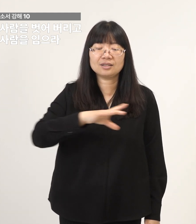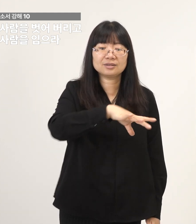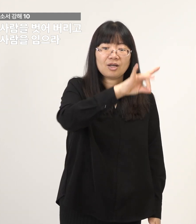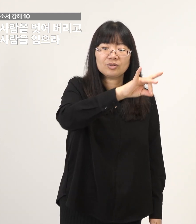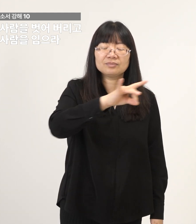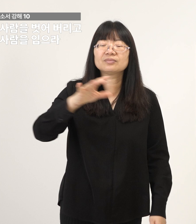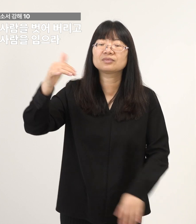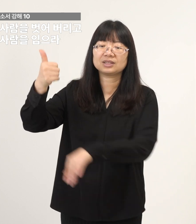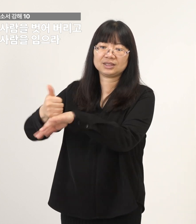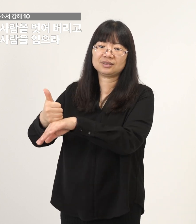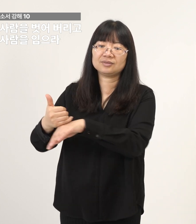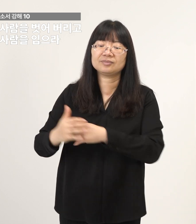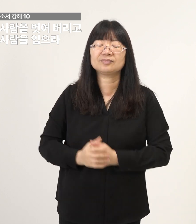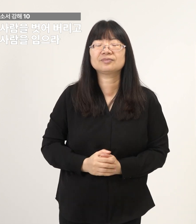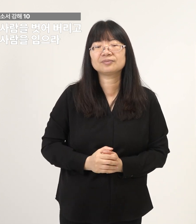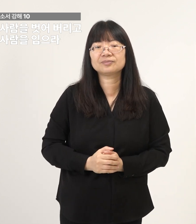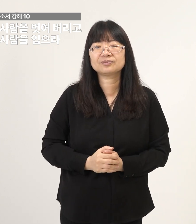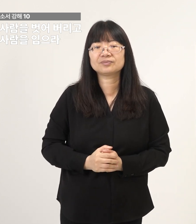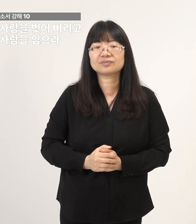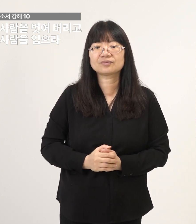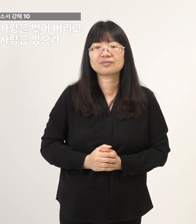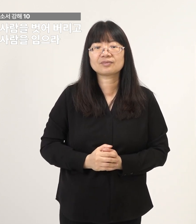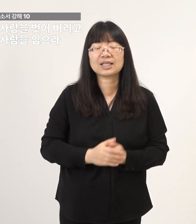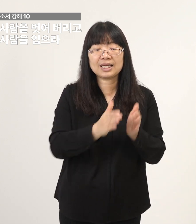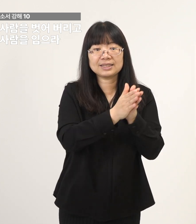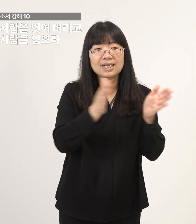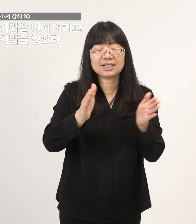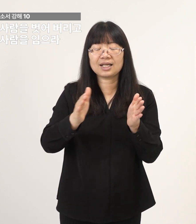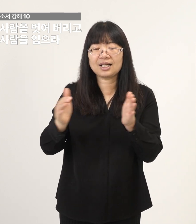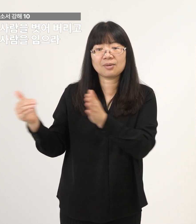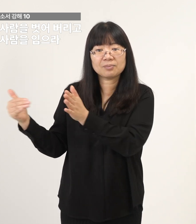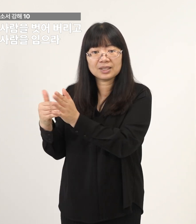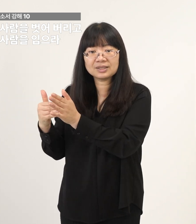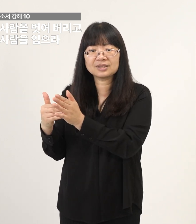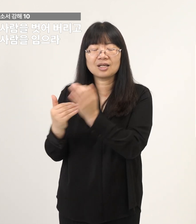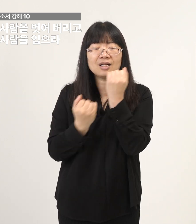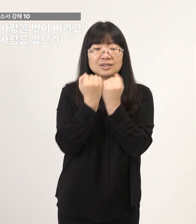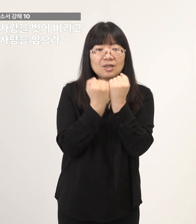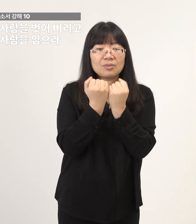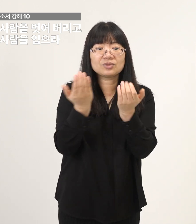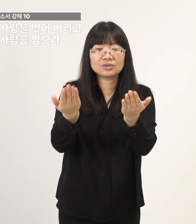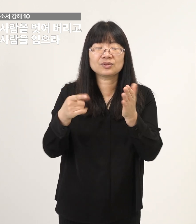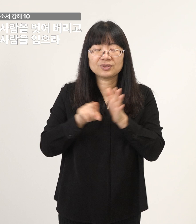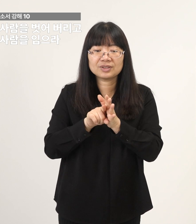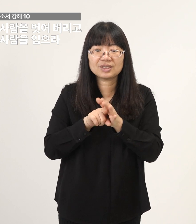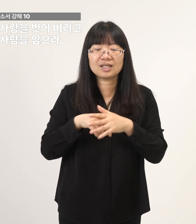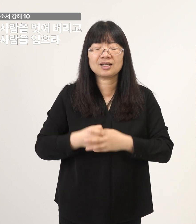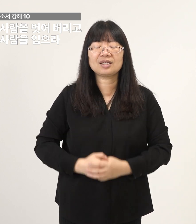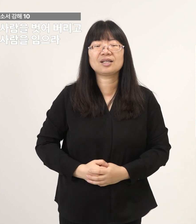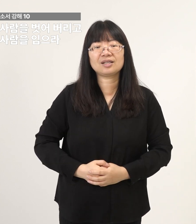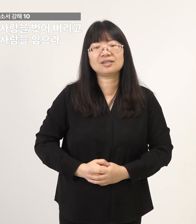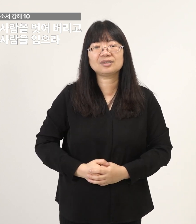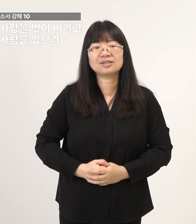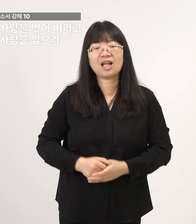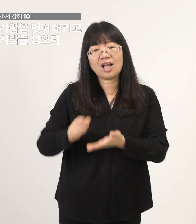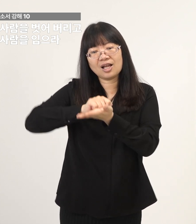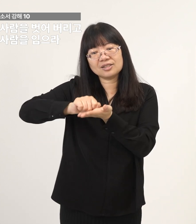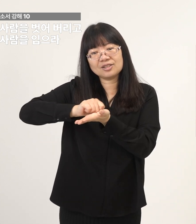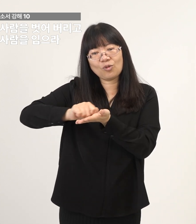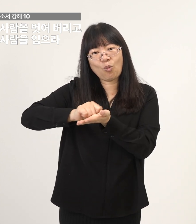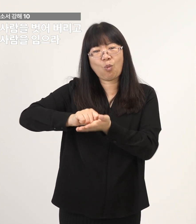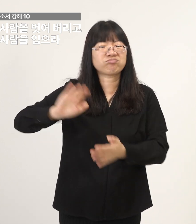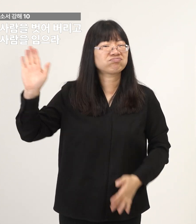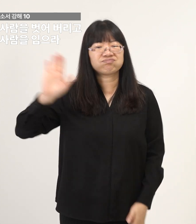말이에요. 그거는 시작과 끝나는 부분을 설명하고자 그렇게 기록한 게